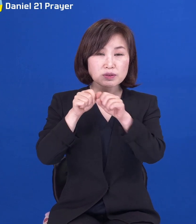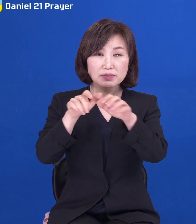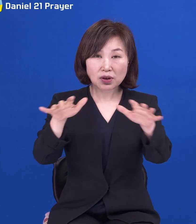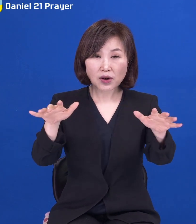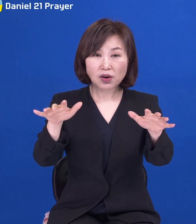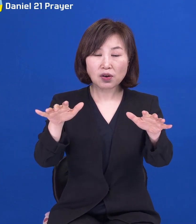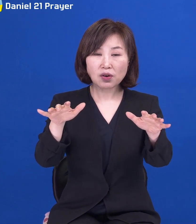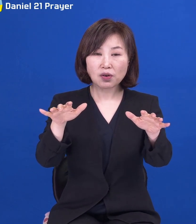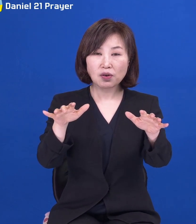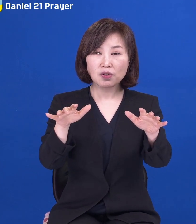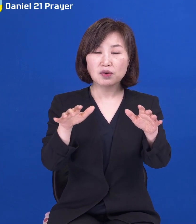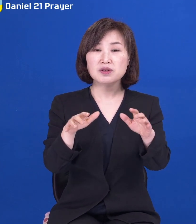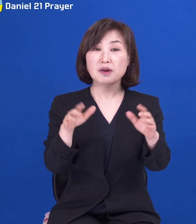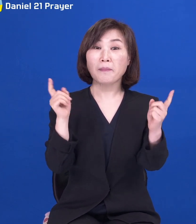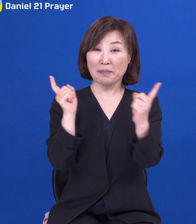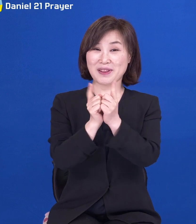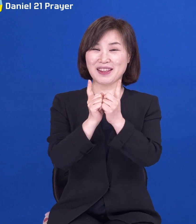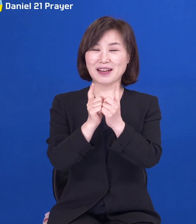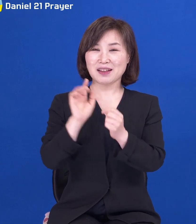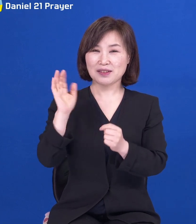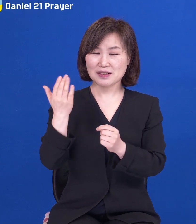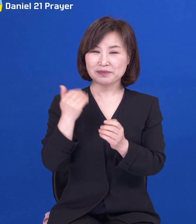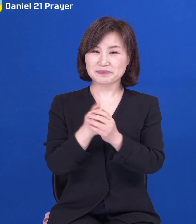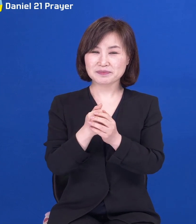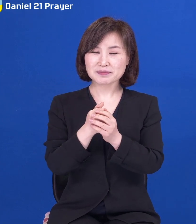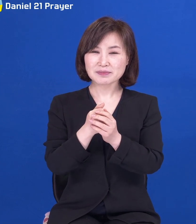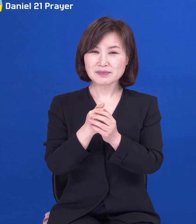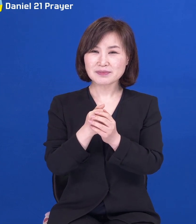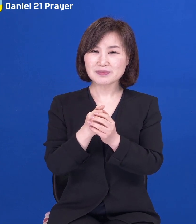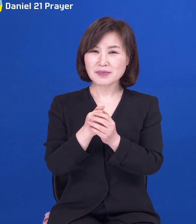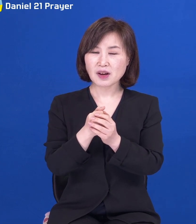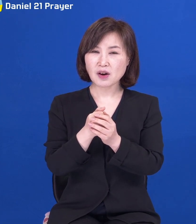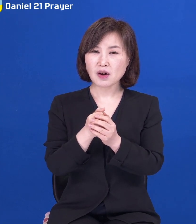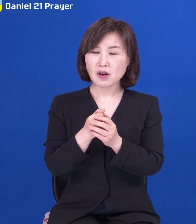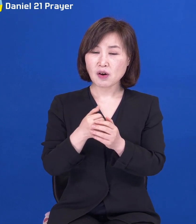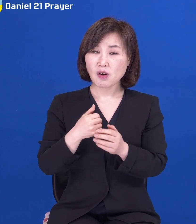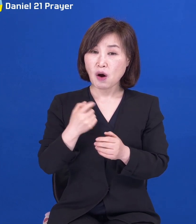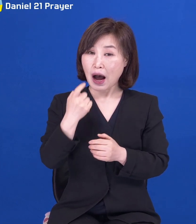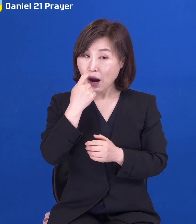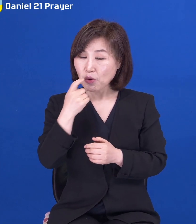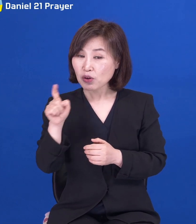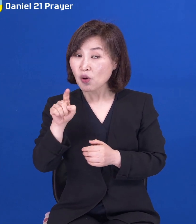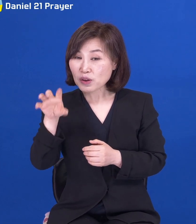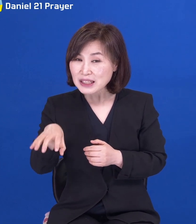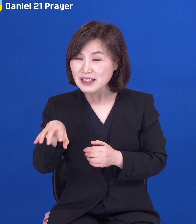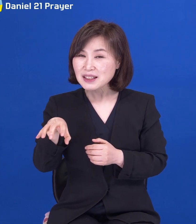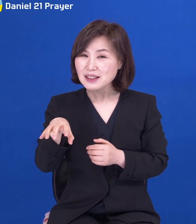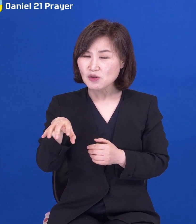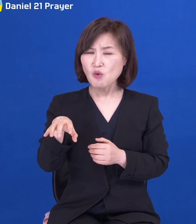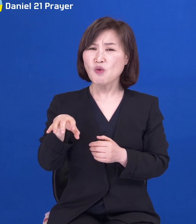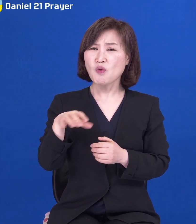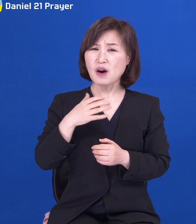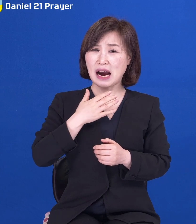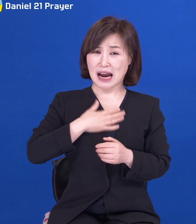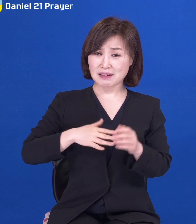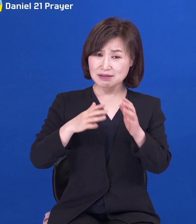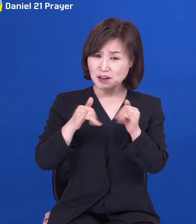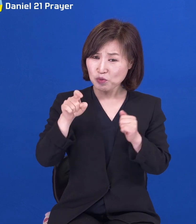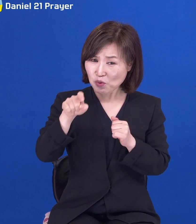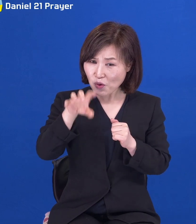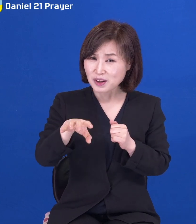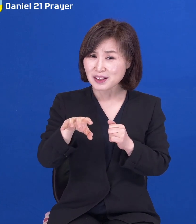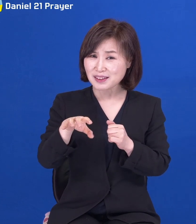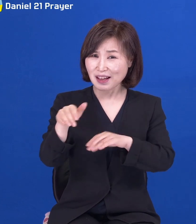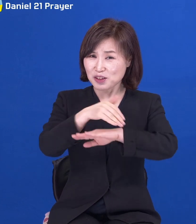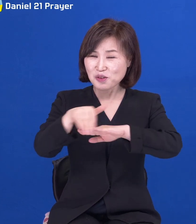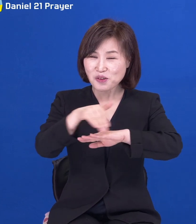그 친구가 나보고 아니 오빠 어디 학원 다녔어 해가지고 나 정성학원 다녔어 하니까 아 내가 아는 분도 정성학원이에요 하고서